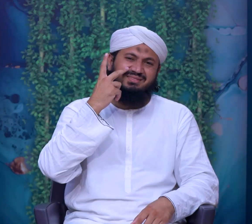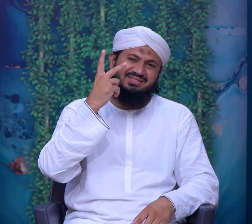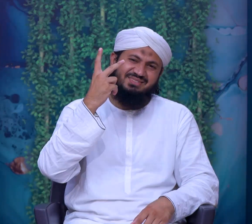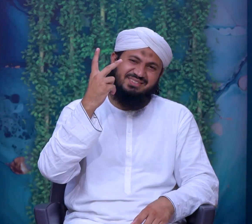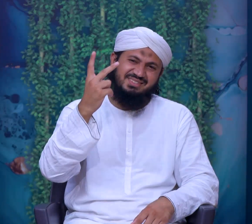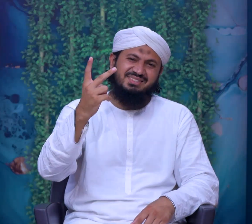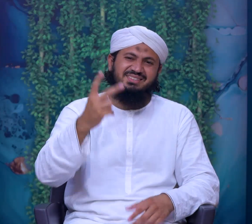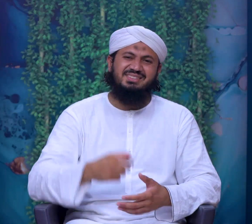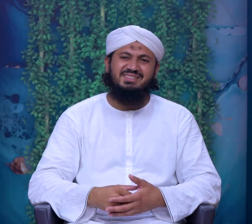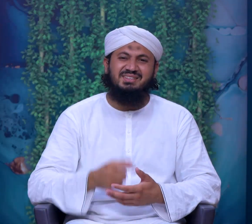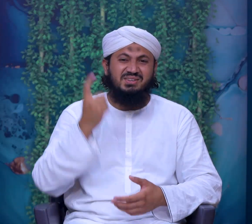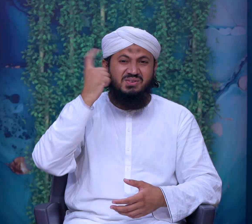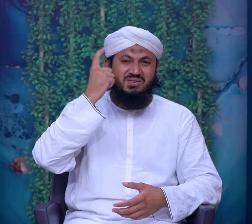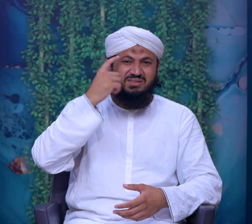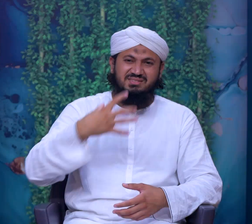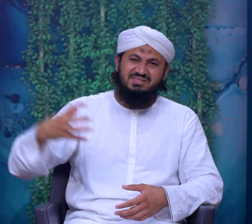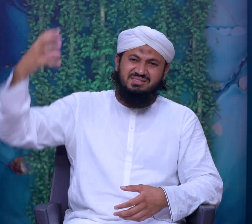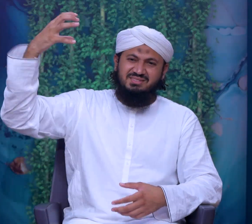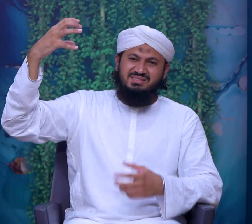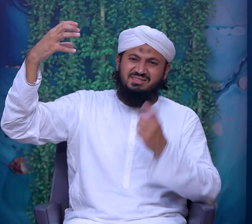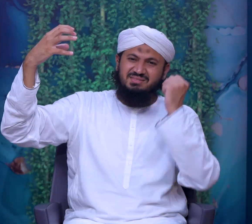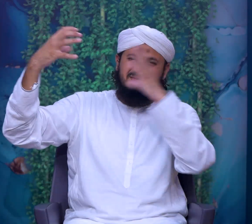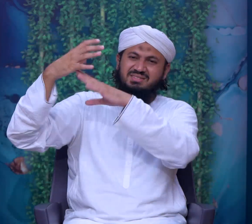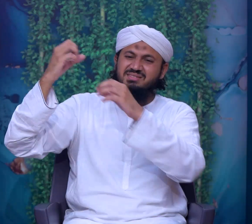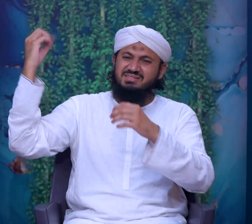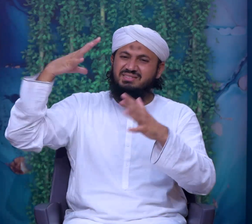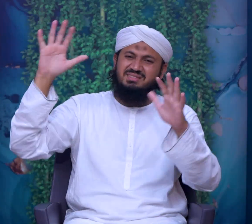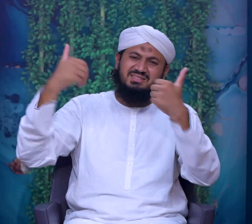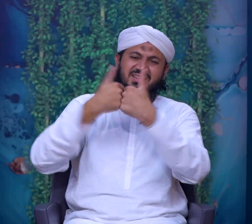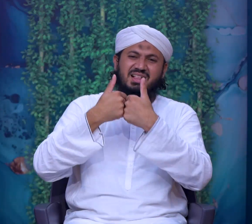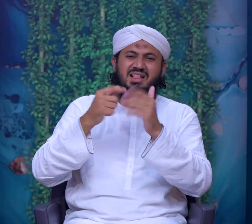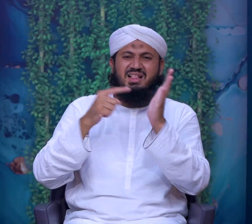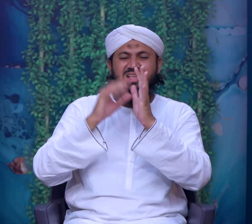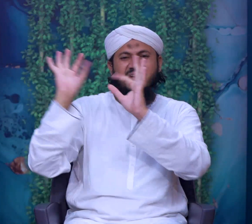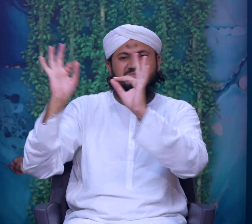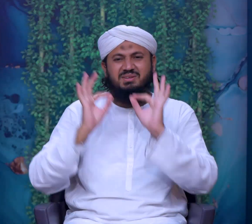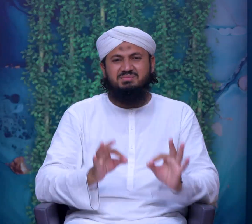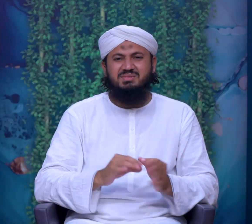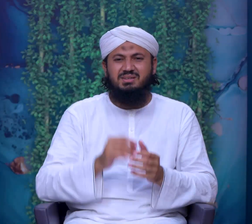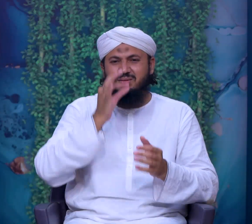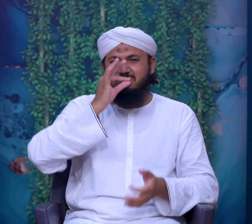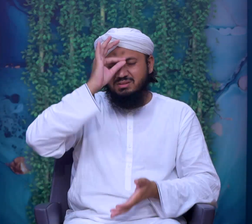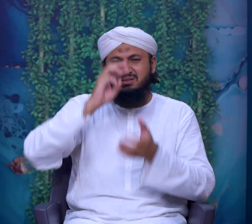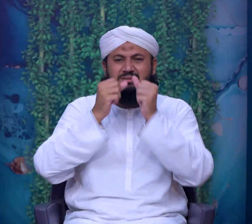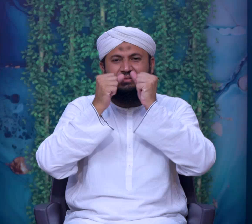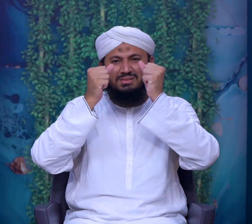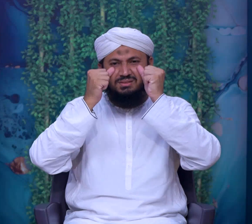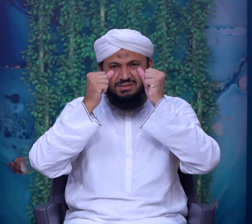تجھے ایسا لگتا جیسے سورج چمک رہا ہو۔ حضرت سیدنا اسید بن ابی اناس رضی اللہ عنہ فرماتے ہیں آپ صلی اللہ